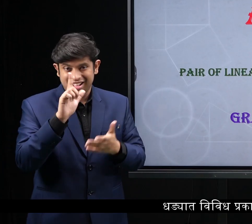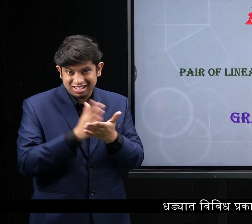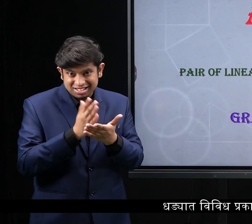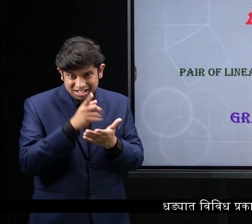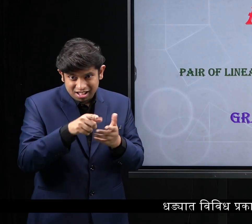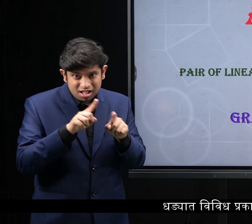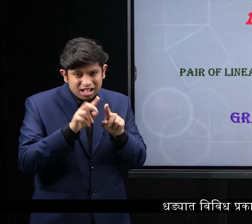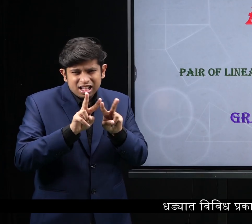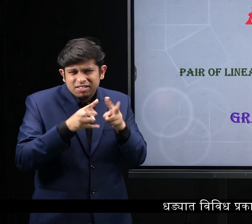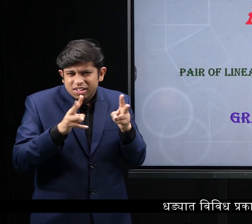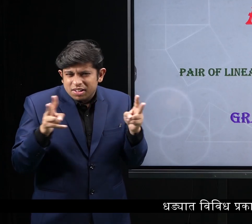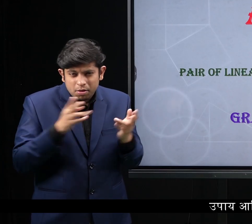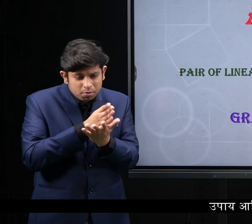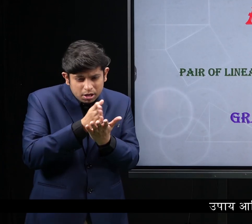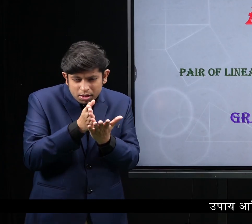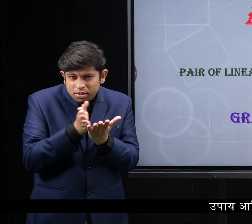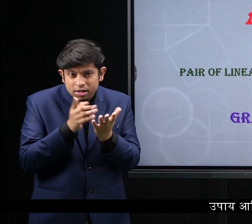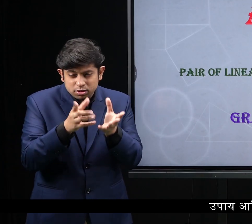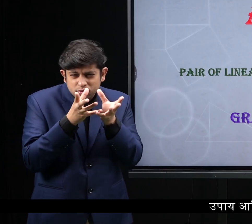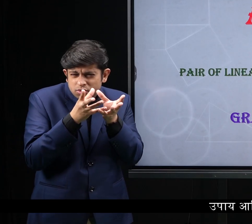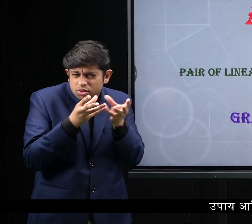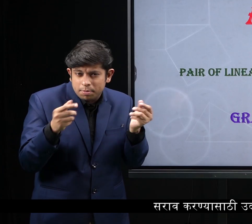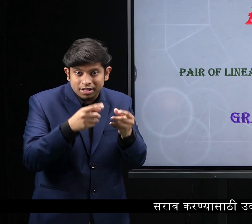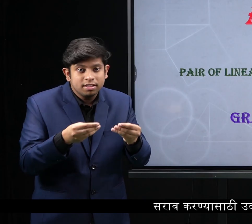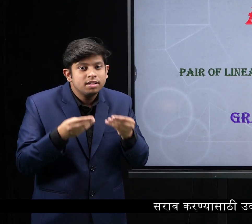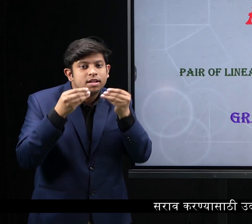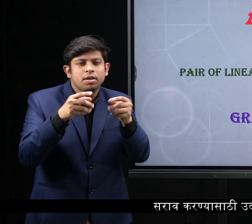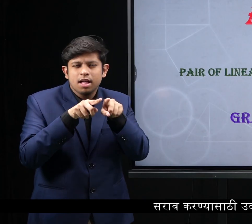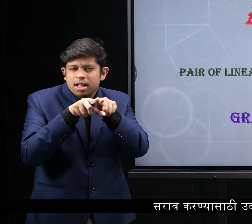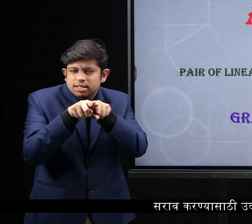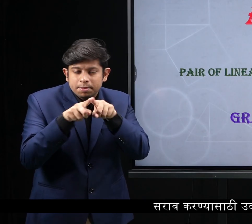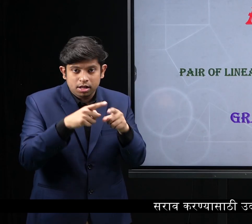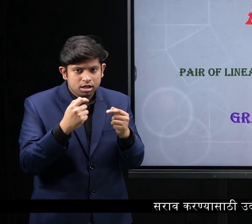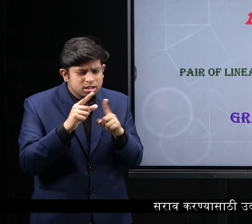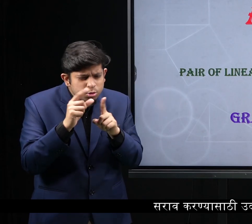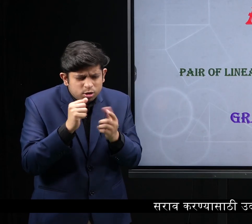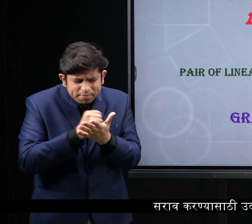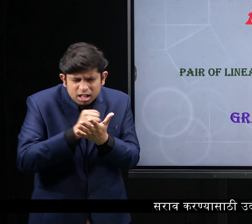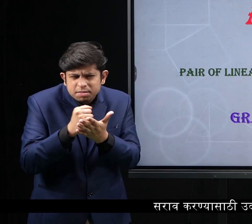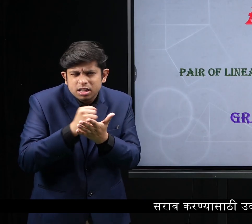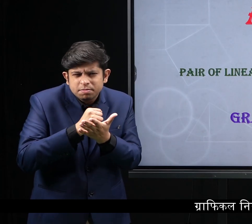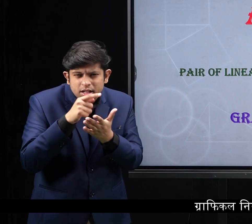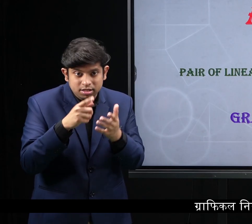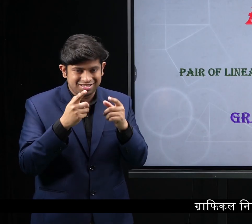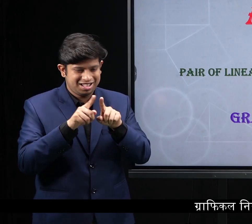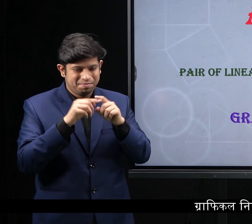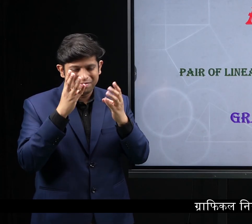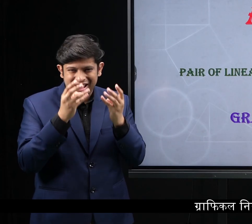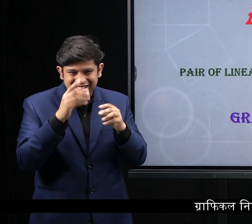धड्यात विविध प्रकारांचा समावेश आहे. उपाय आणि प्रदान, सराव करण्यासाठी उदाहरणे आणि व्यायाम. ग्राफिकल निराकरण